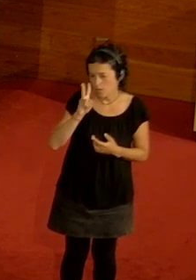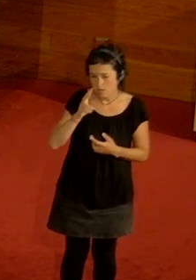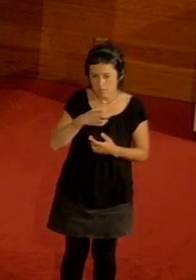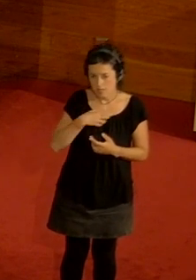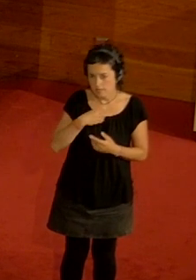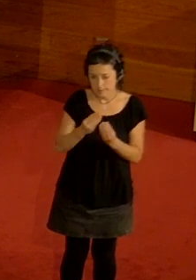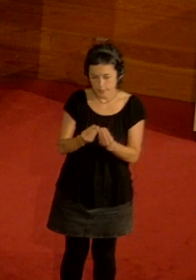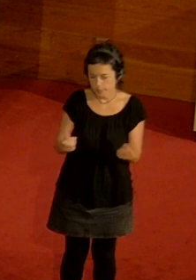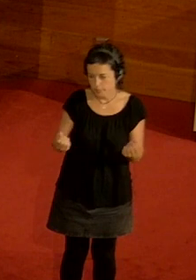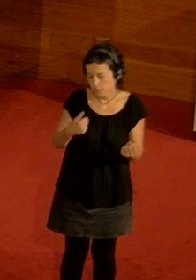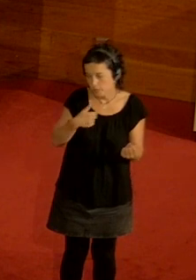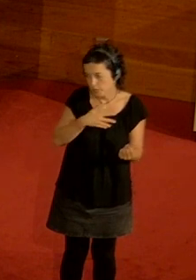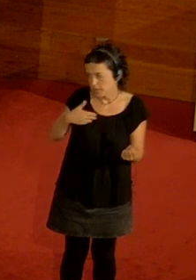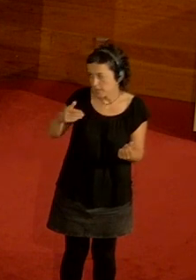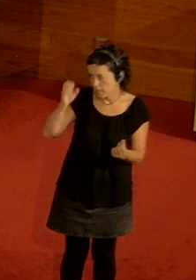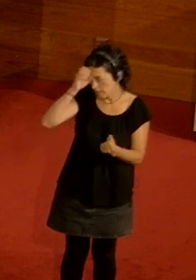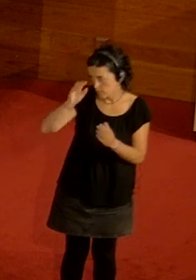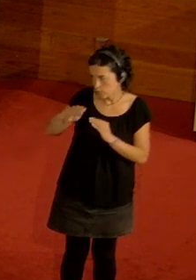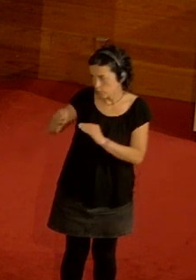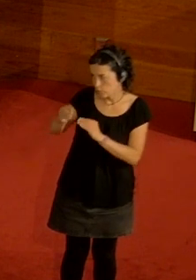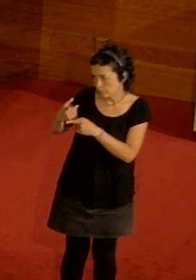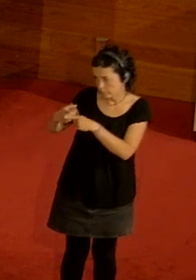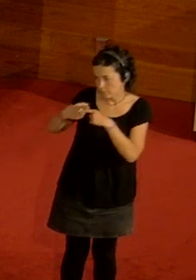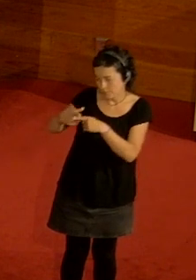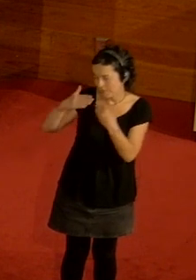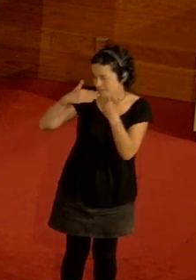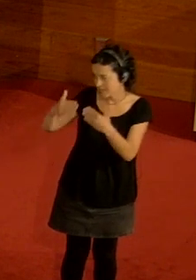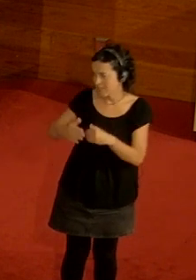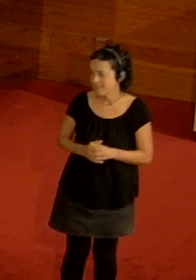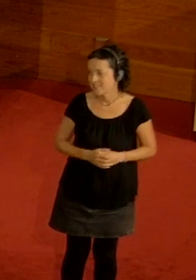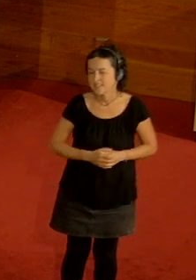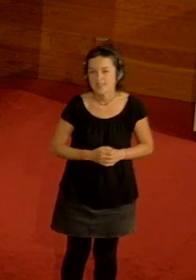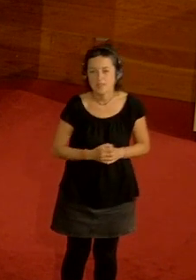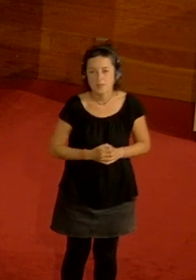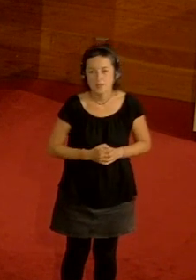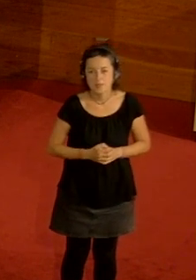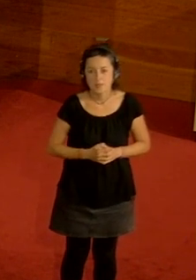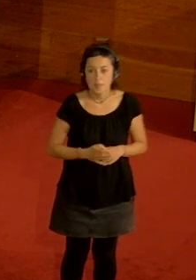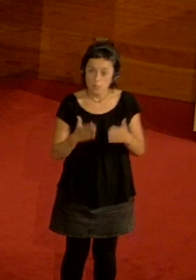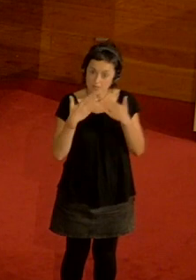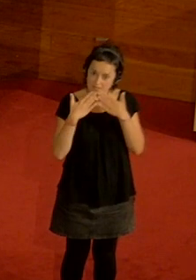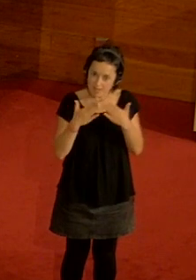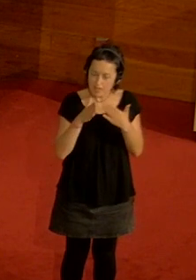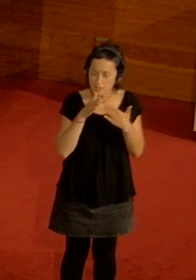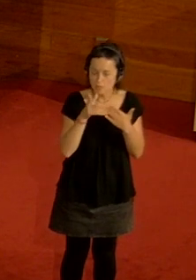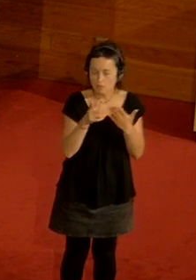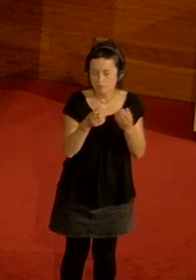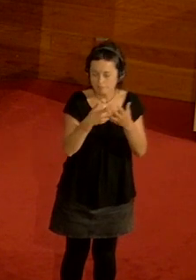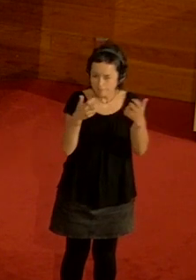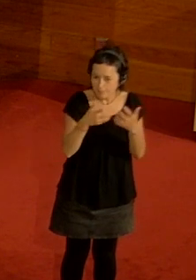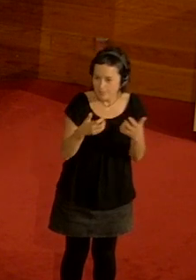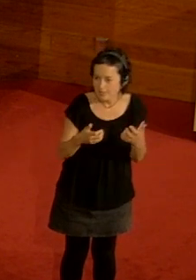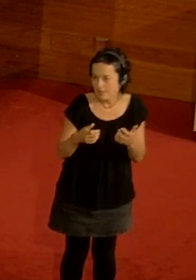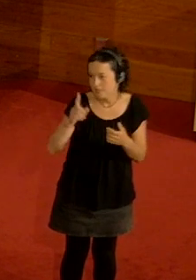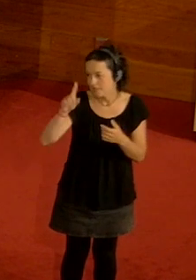que compartir un poquito tu reflexión en torno al tema Gracias gracias muchas gracias por tus comentarios y Gracias también a las personas